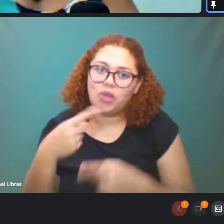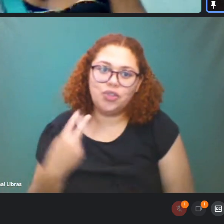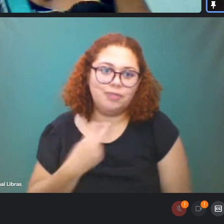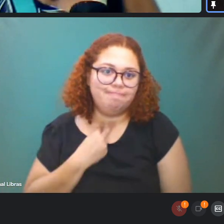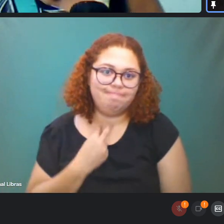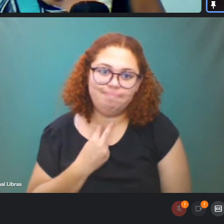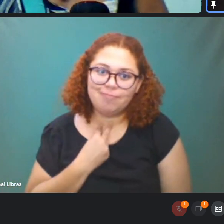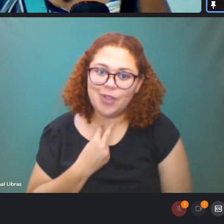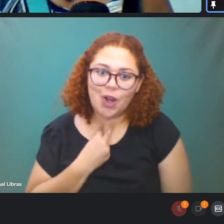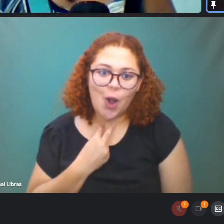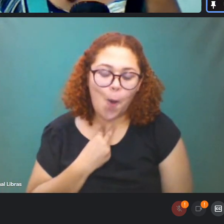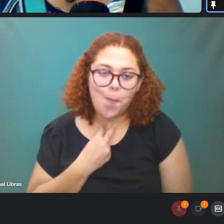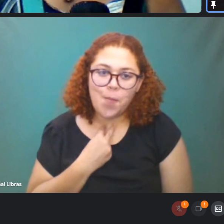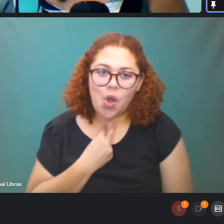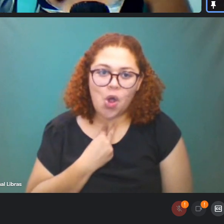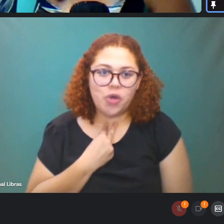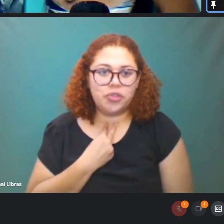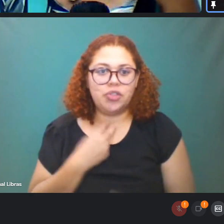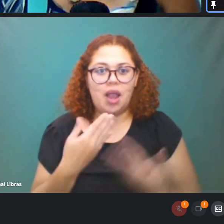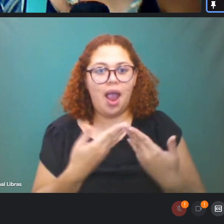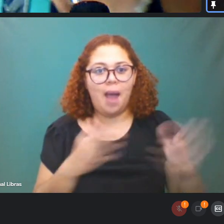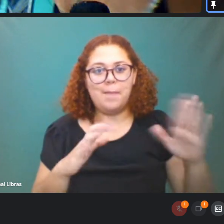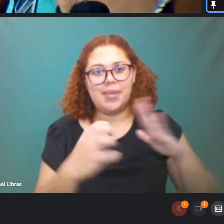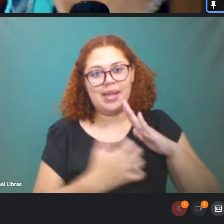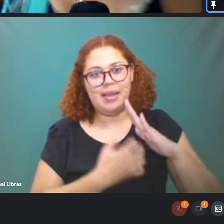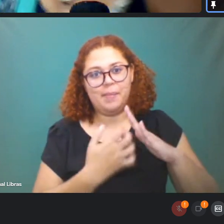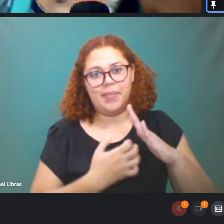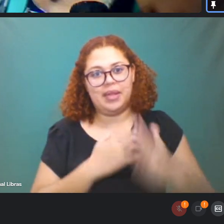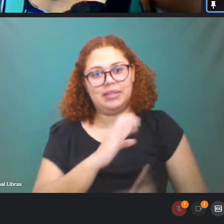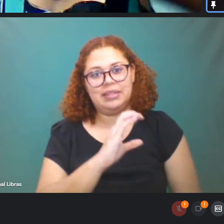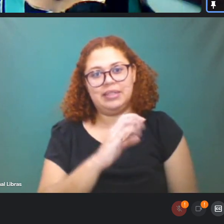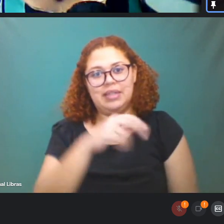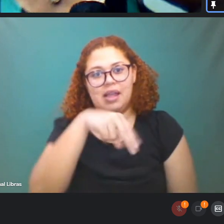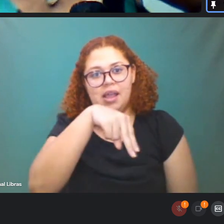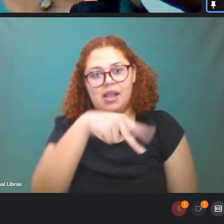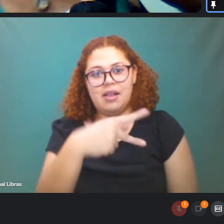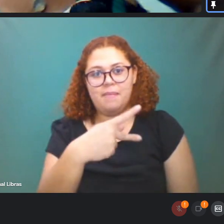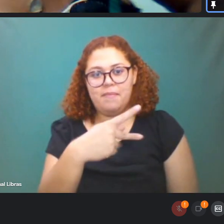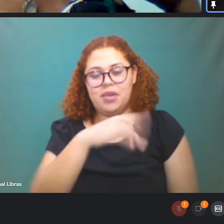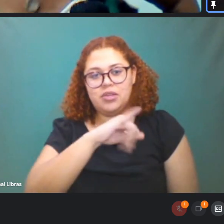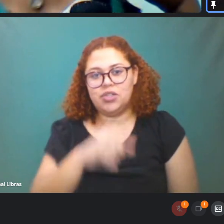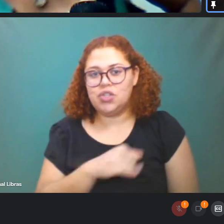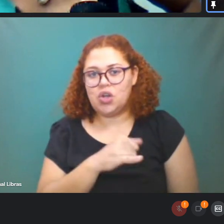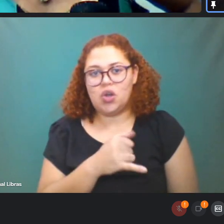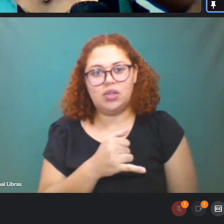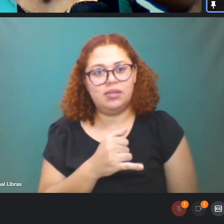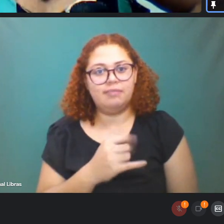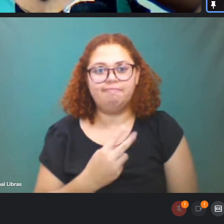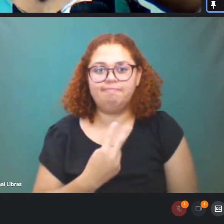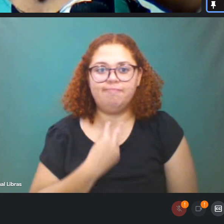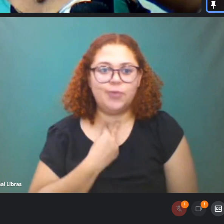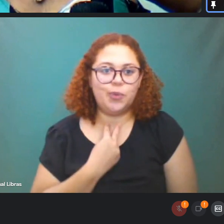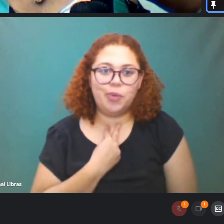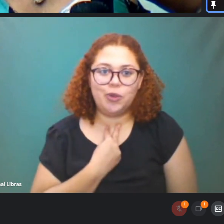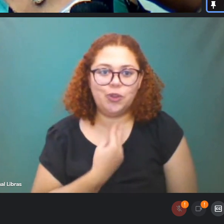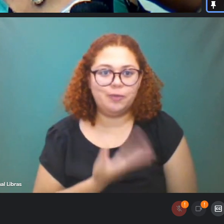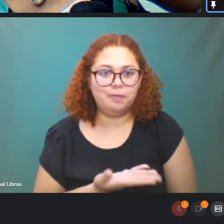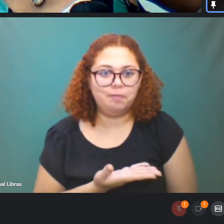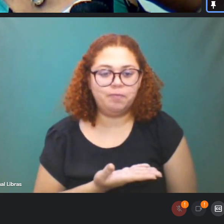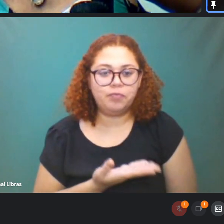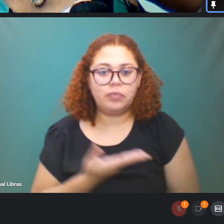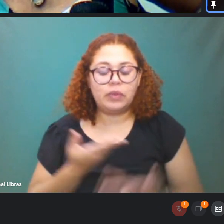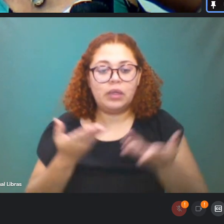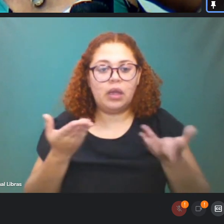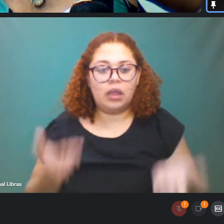para ter um CNPJ. Então, assim, eu, nesse caso, eu acho que o governo era para deixar para a gente, pelo menos,